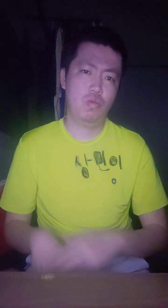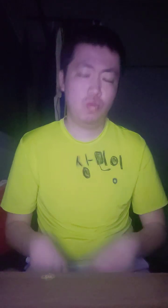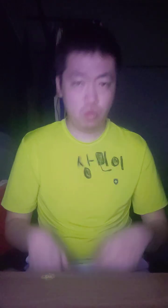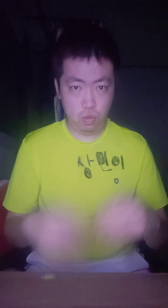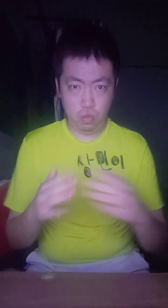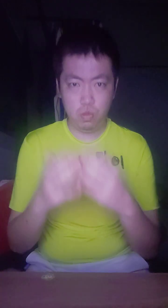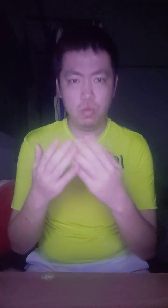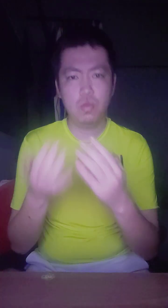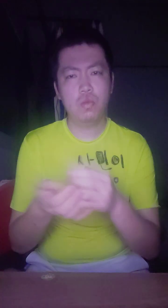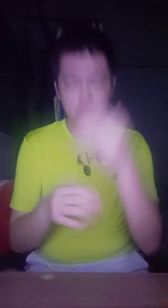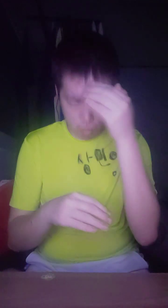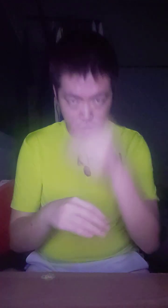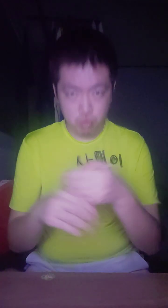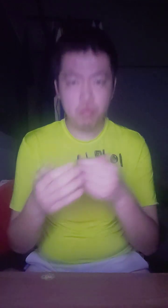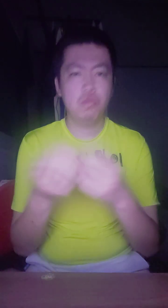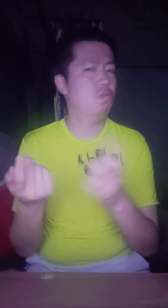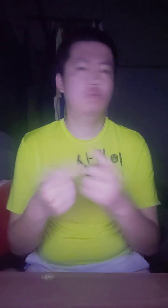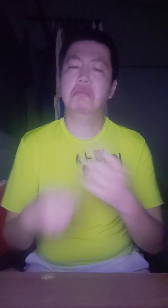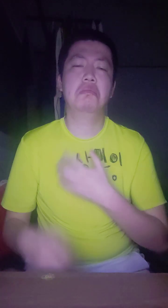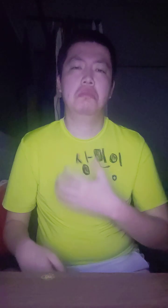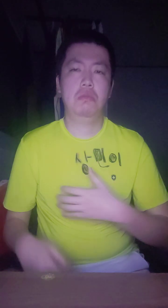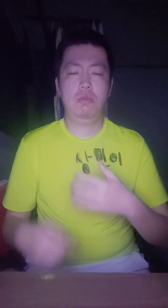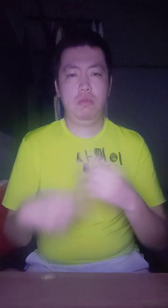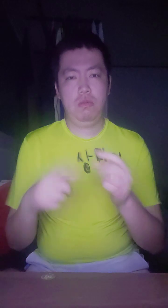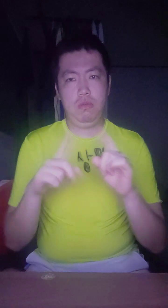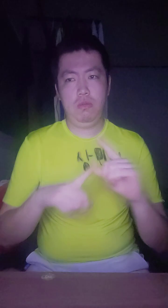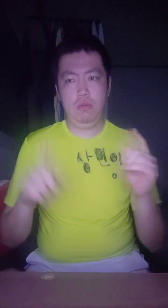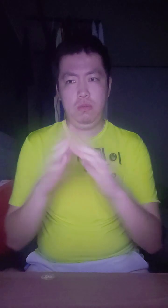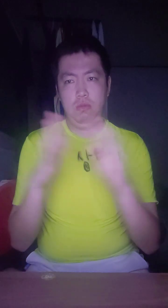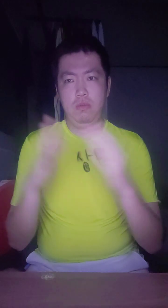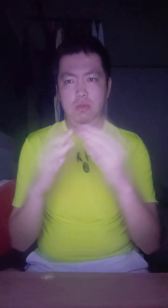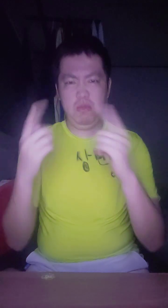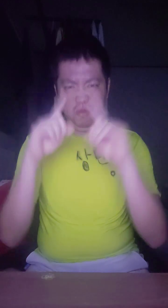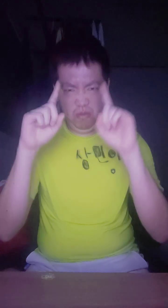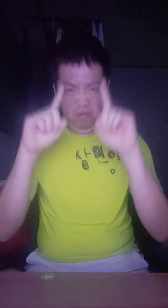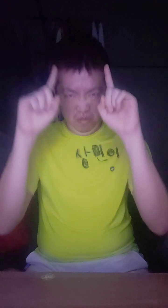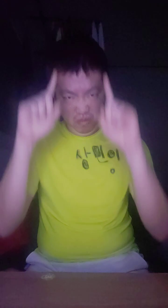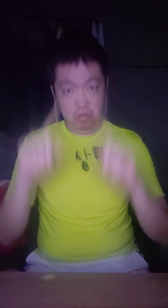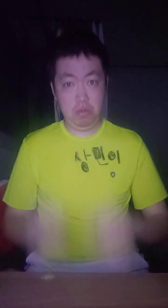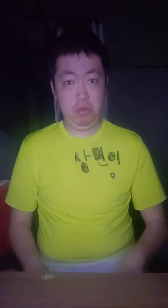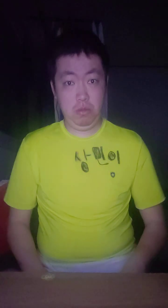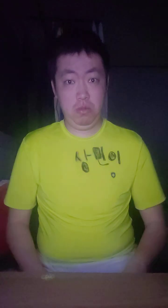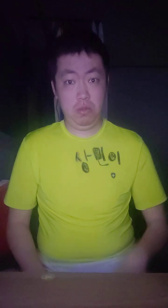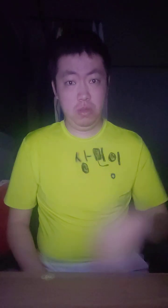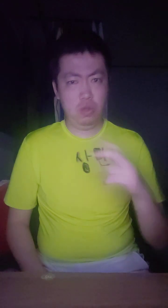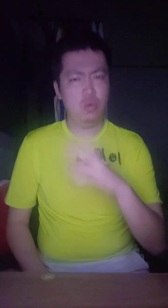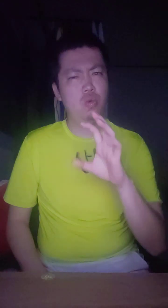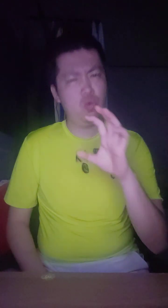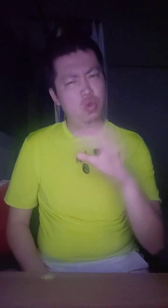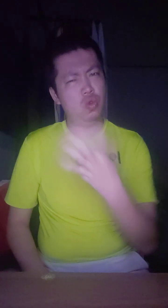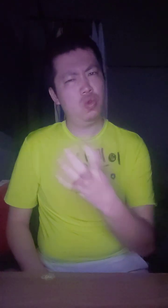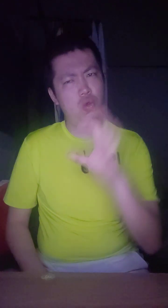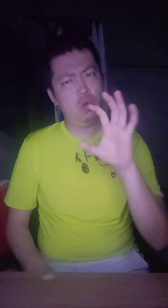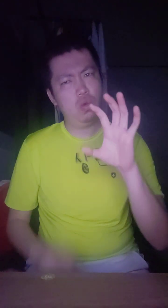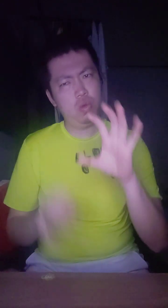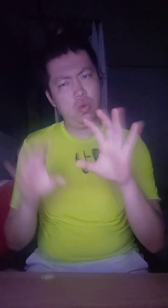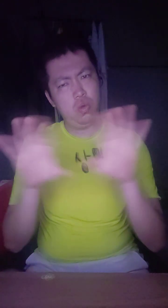된 사과 한마디 듣지 못했다고 피해자 가족들은 분노하고 있습니다. 공중 화장실에서의 위험천만한